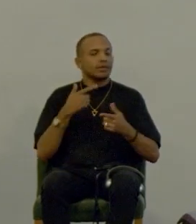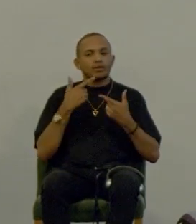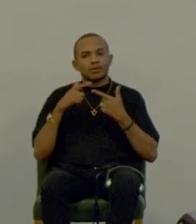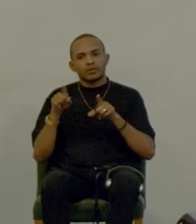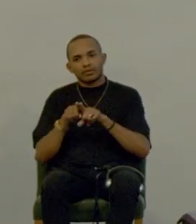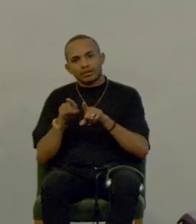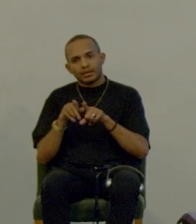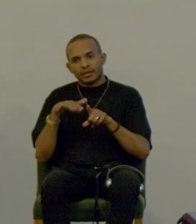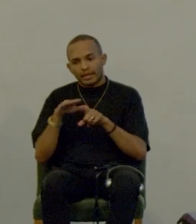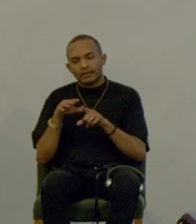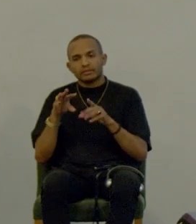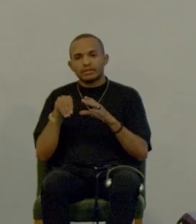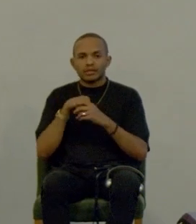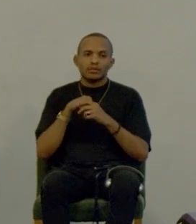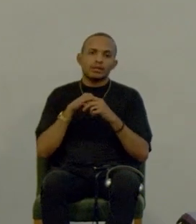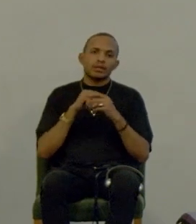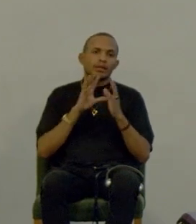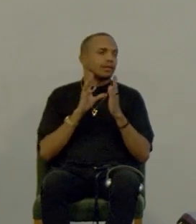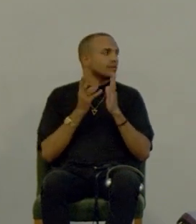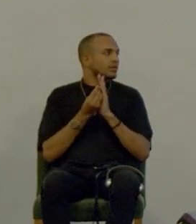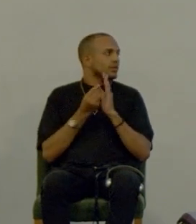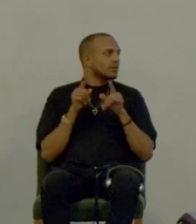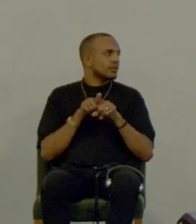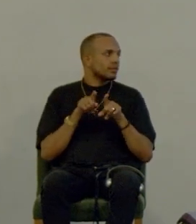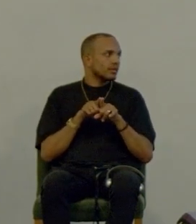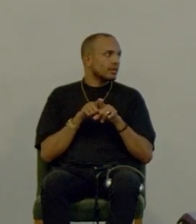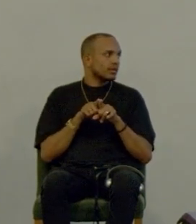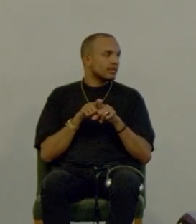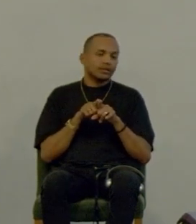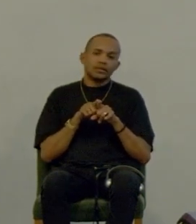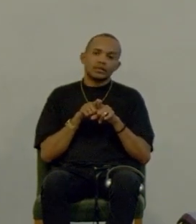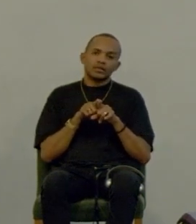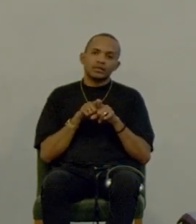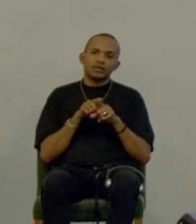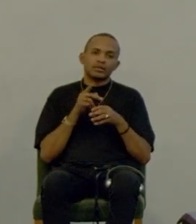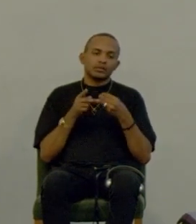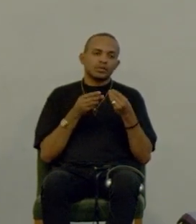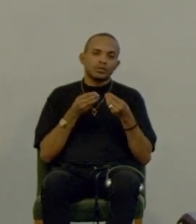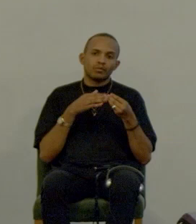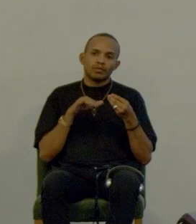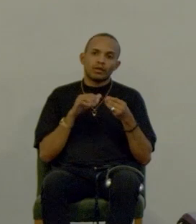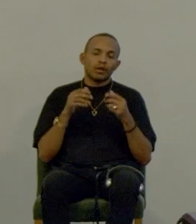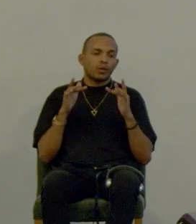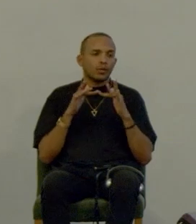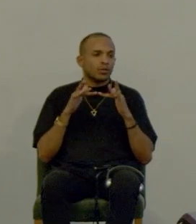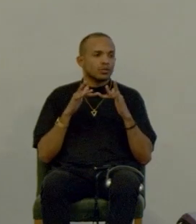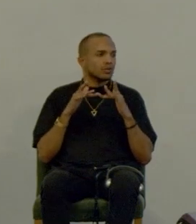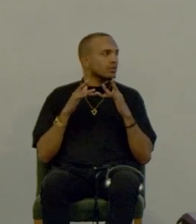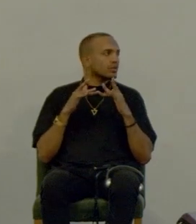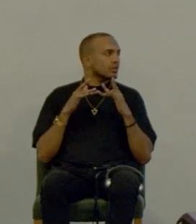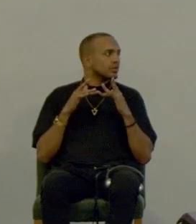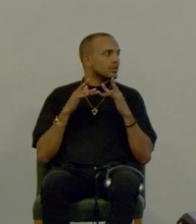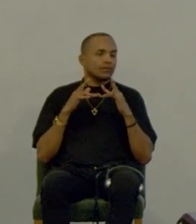parte vive na beira da transamazônica. E eles dizem que essa parte dos tenharim que, né, estabeleceu contato com uma